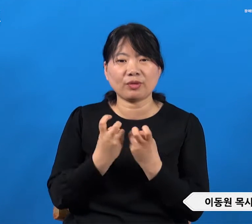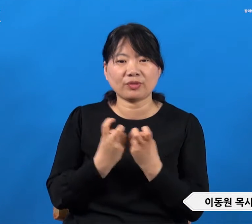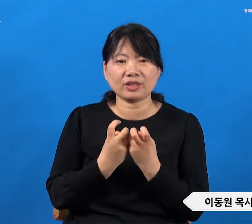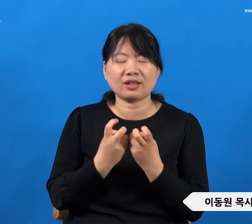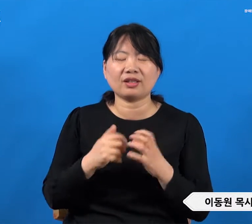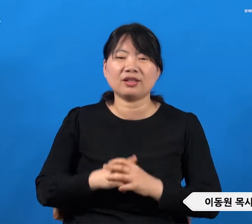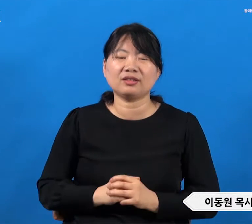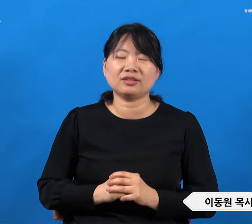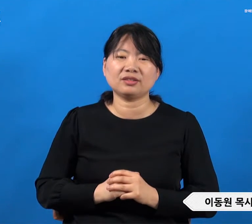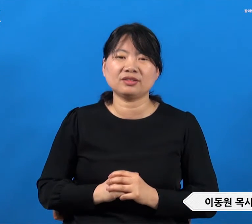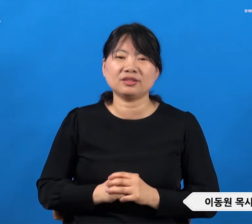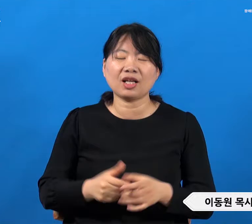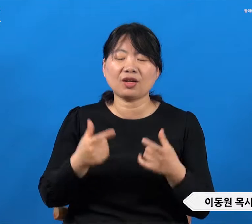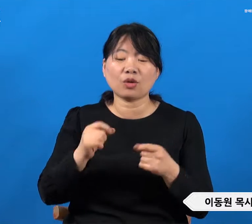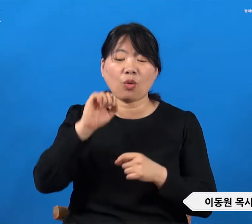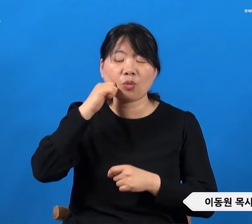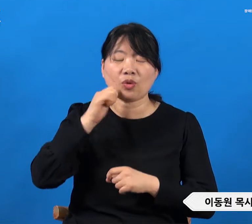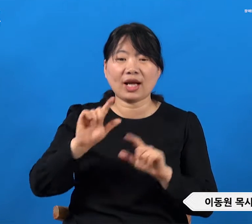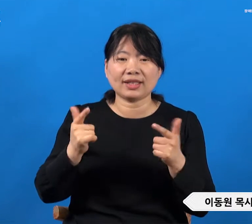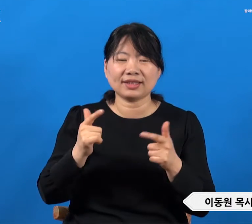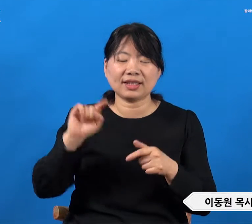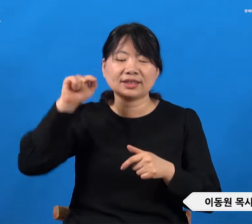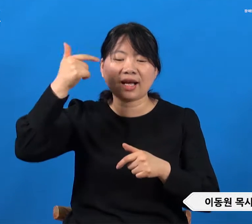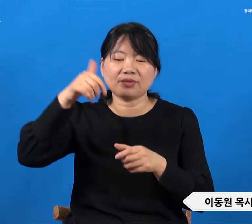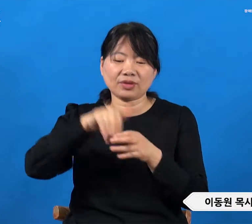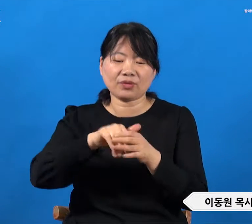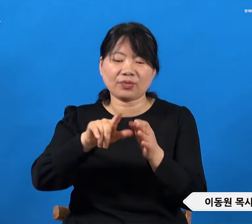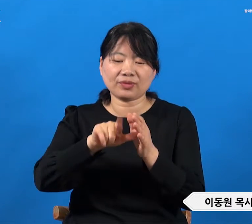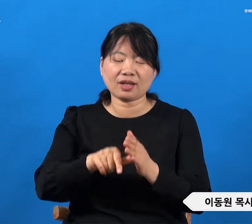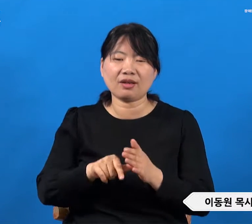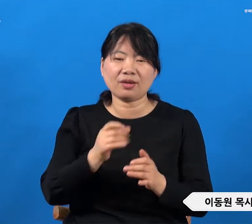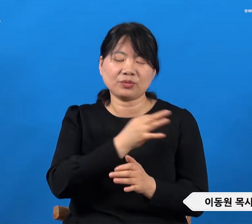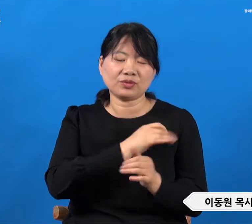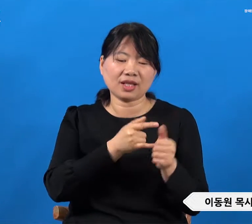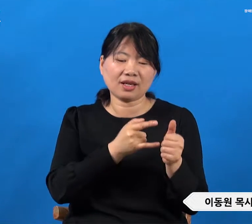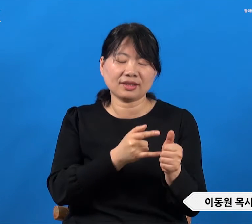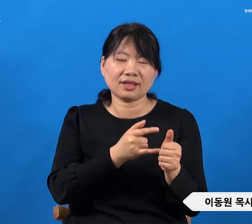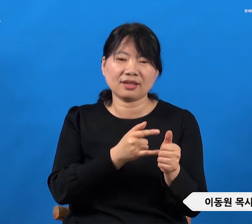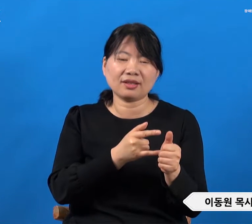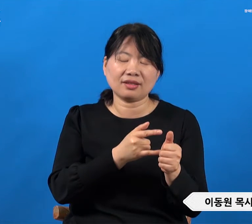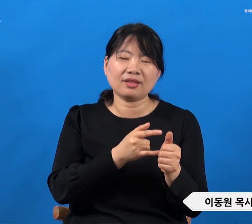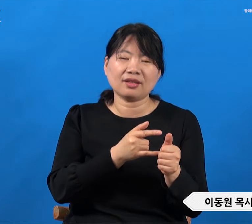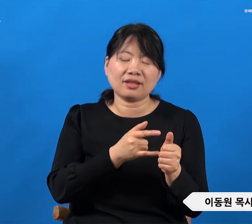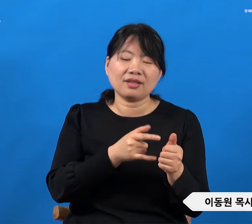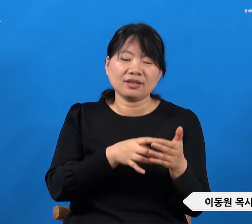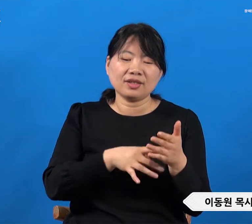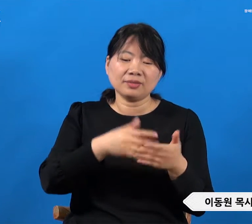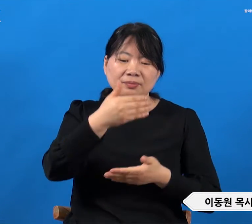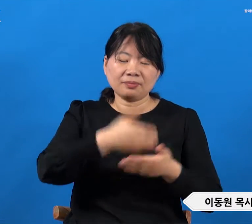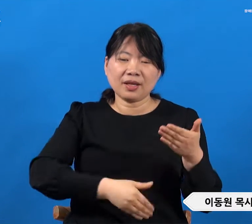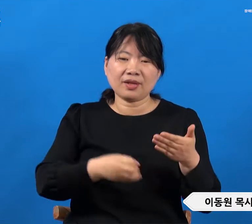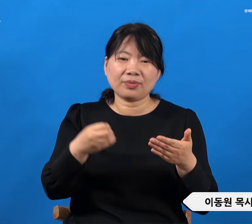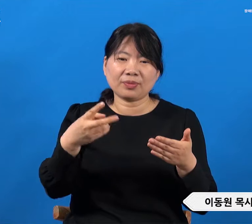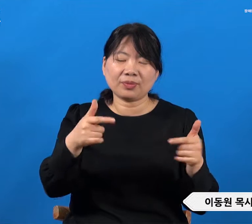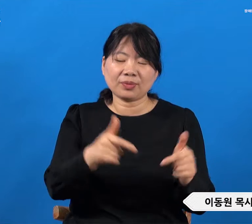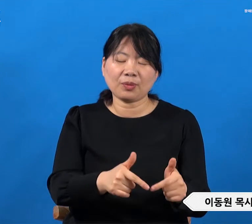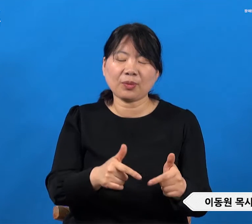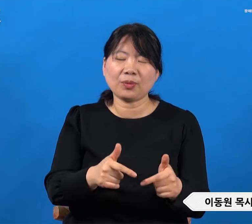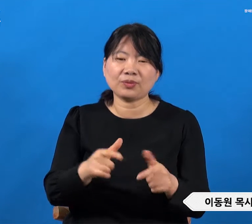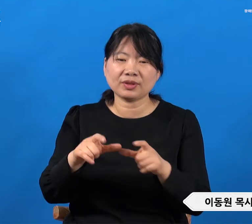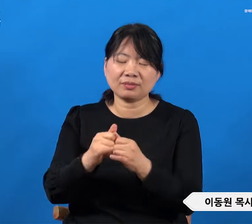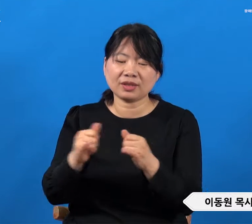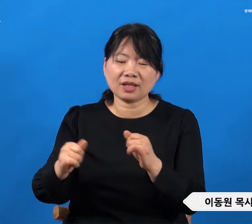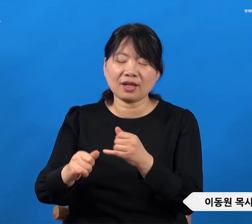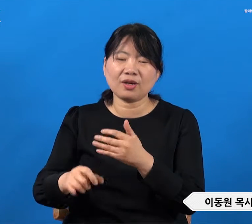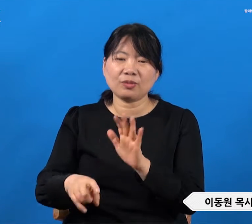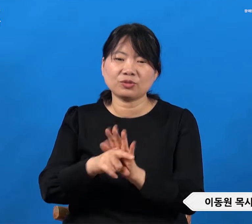해요? 그렇게 어려운 거 아니에요. 다음 선거에서 부자들에게는 감세하고 서민들에게는 부당한 과세를